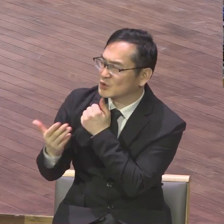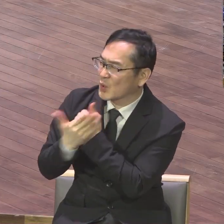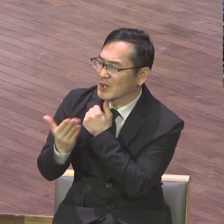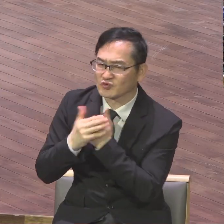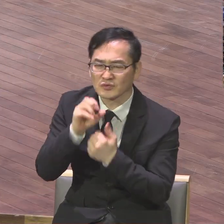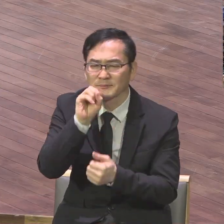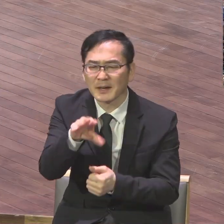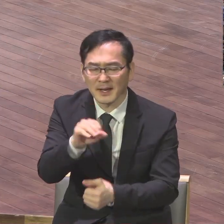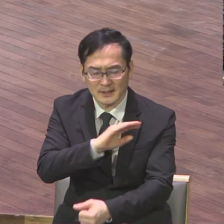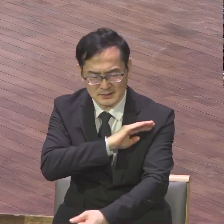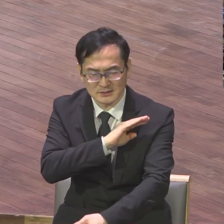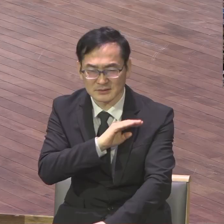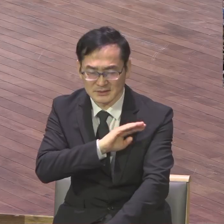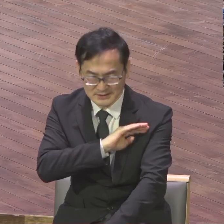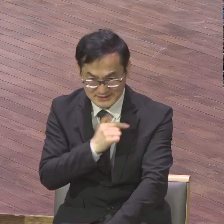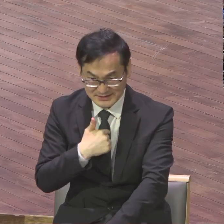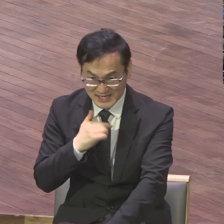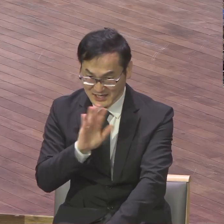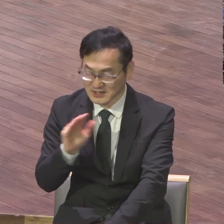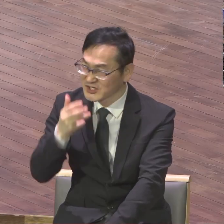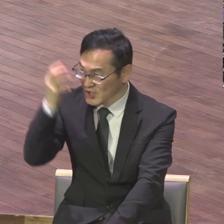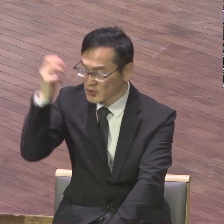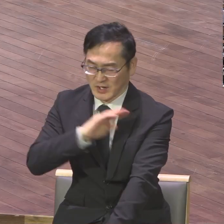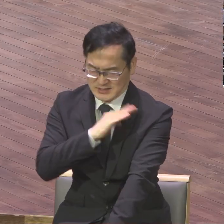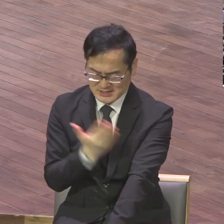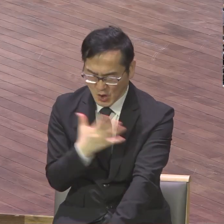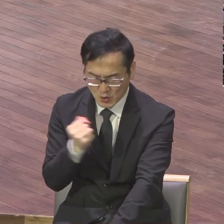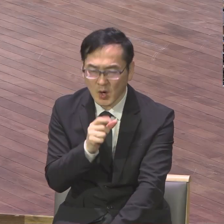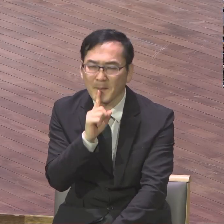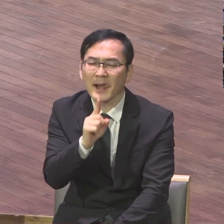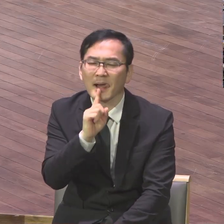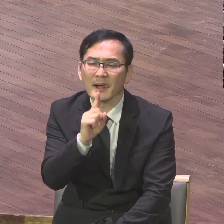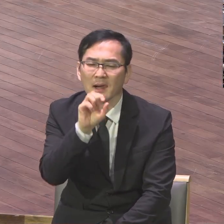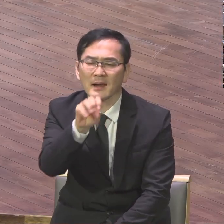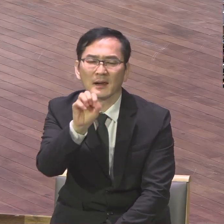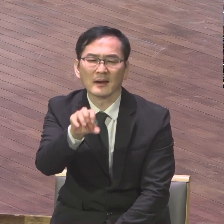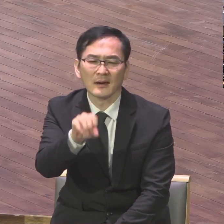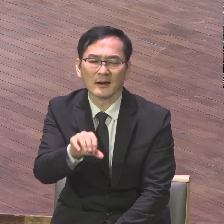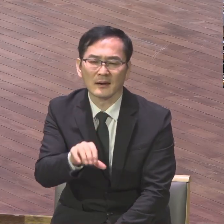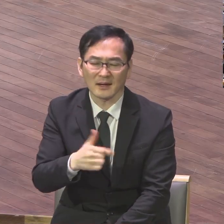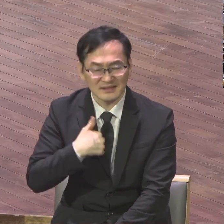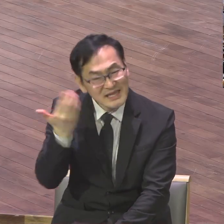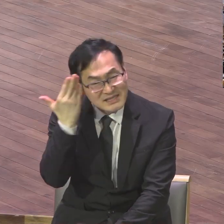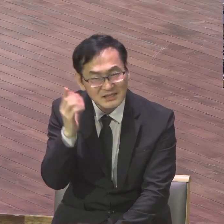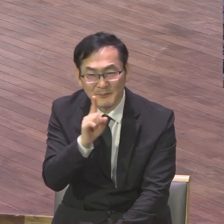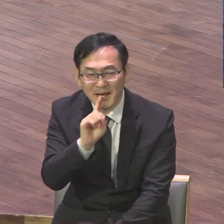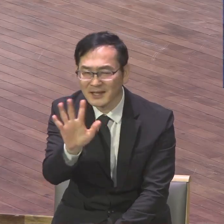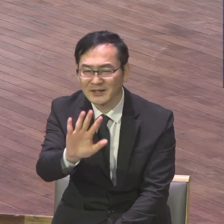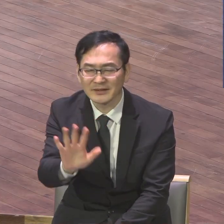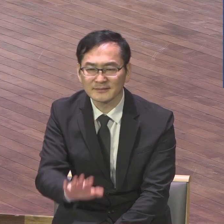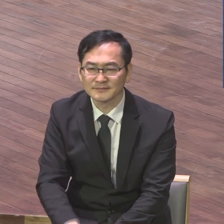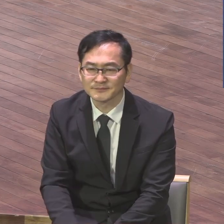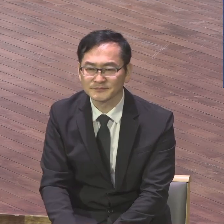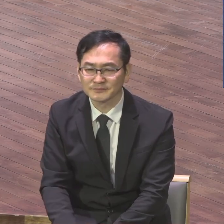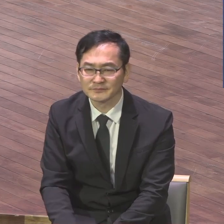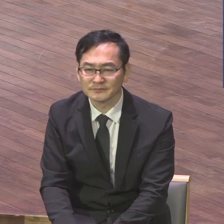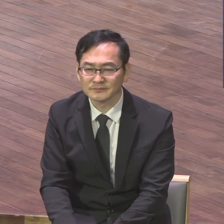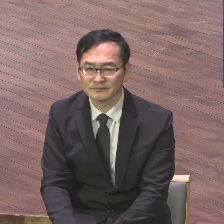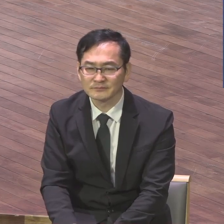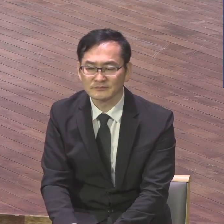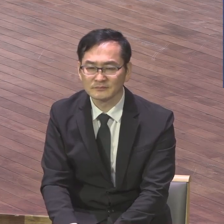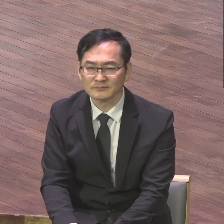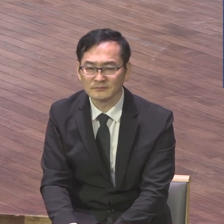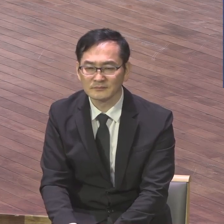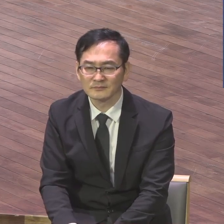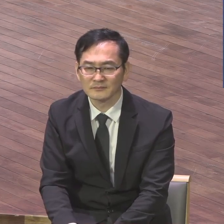능력으로 하여 성령의 능력으로 내가 말한다. 아멘. 그 주의를 하면서 뭐 힘들다 어렵다